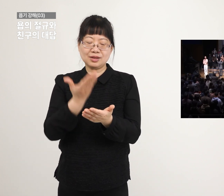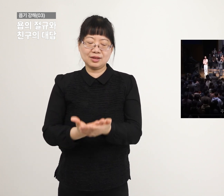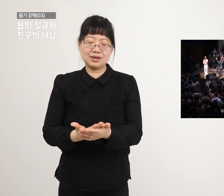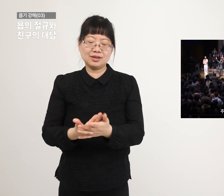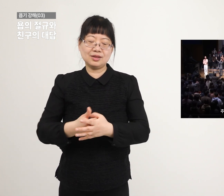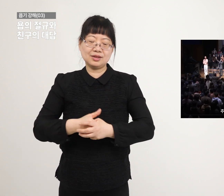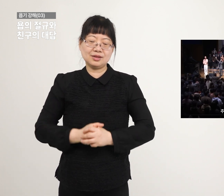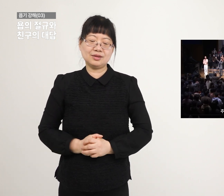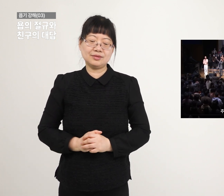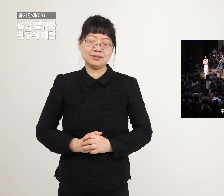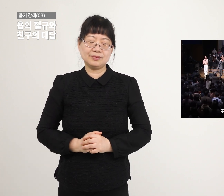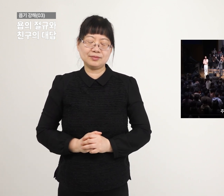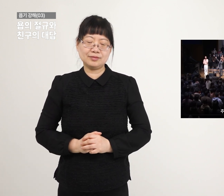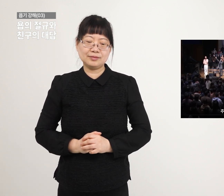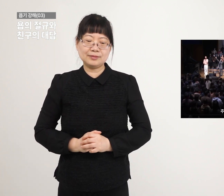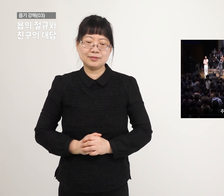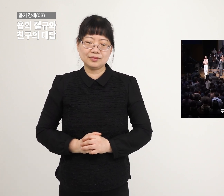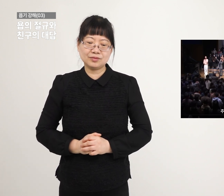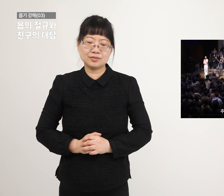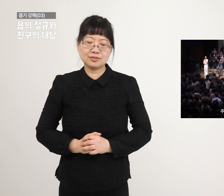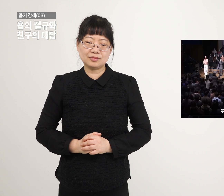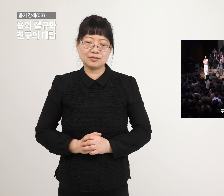후렴만.